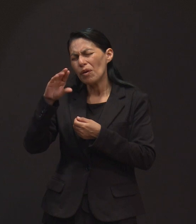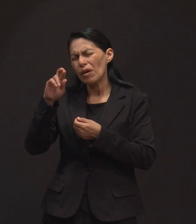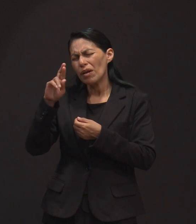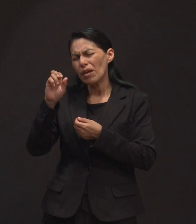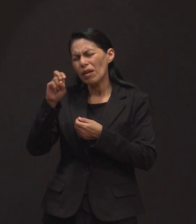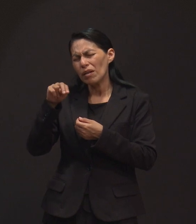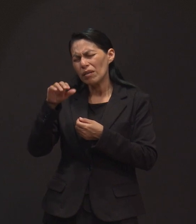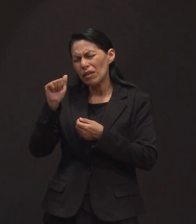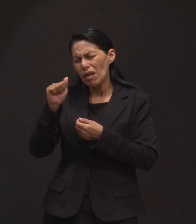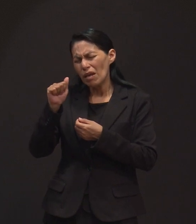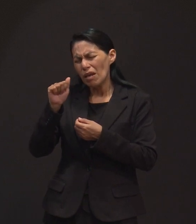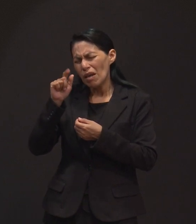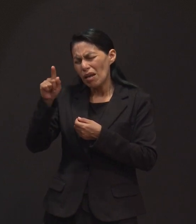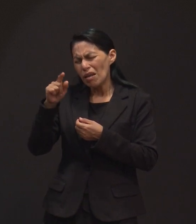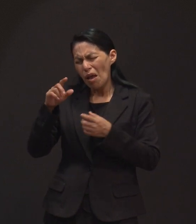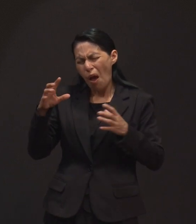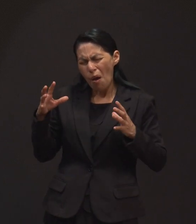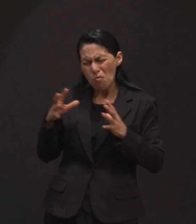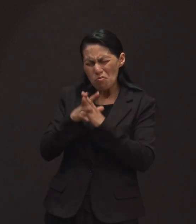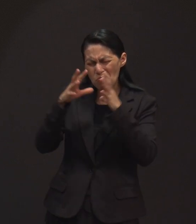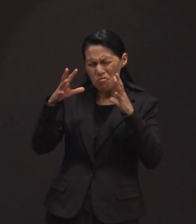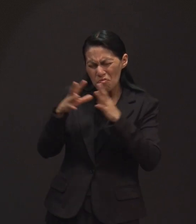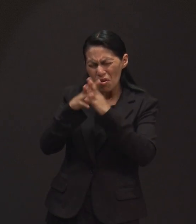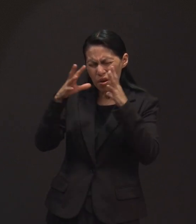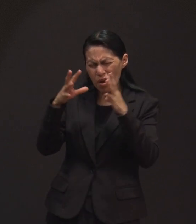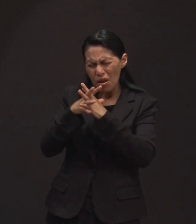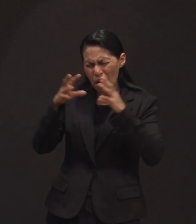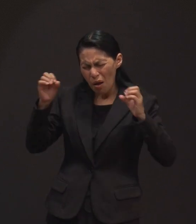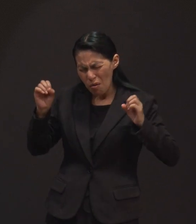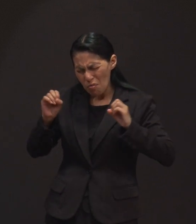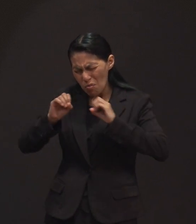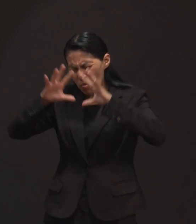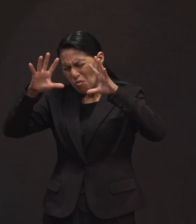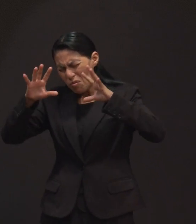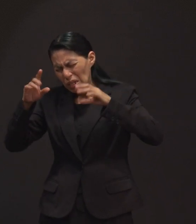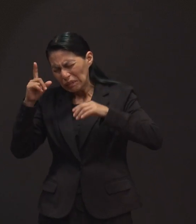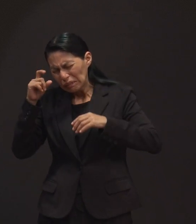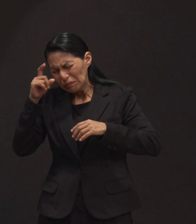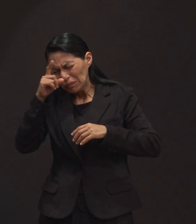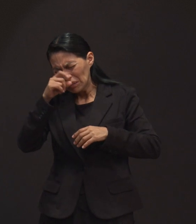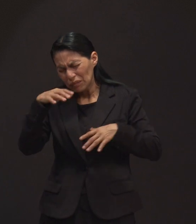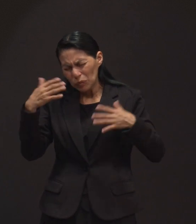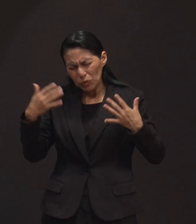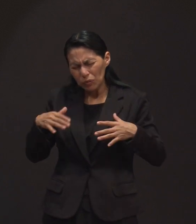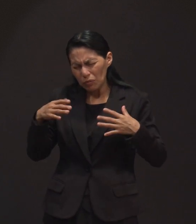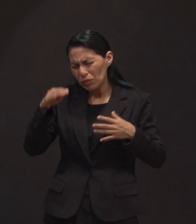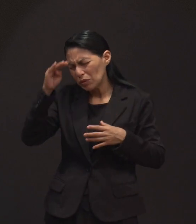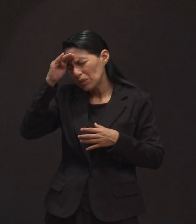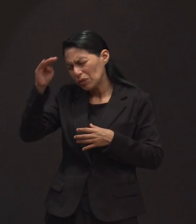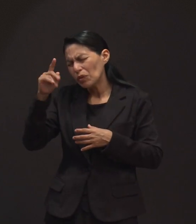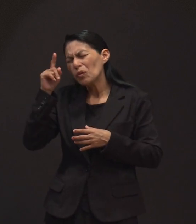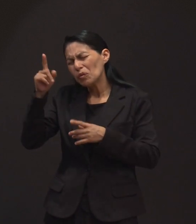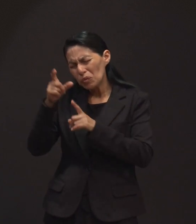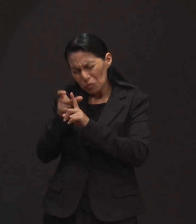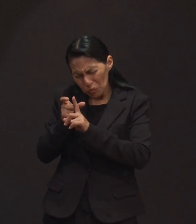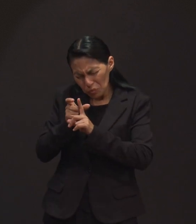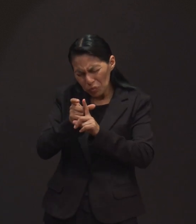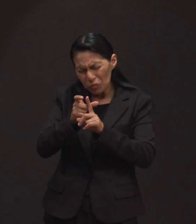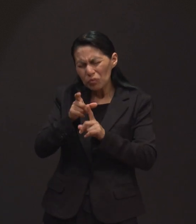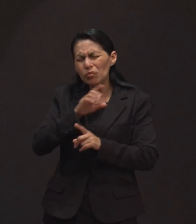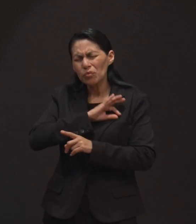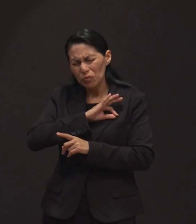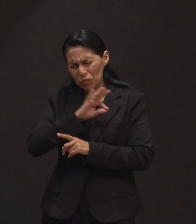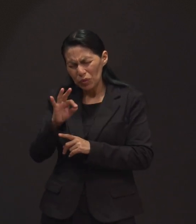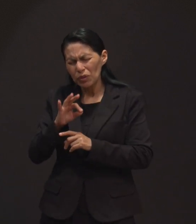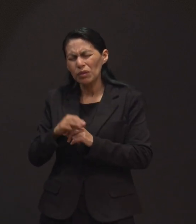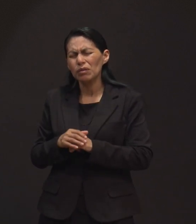sufren pues la violencia, la situación de guerra en la que están. Pero sabemos, Señor, que tú los puedes